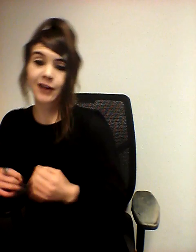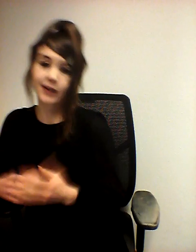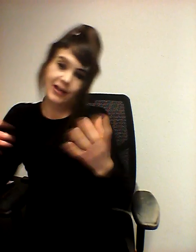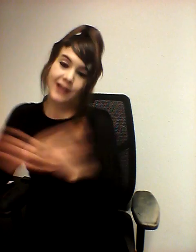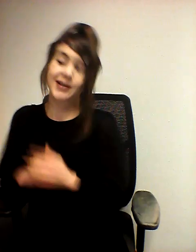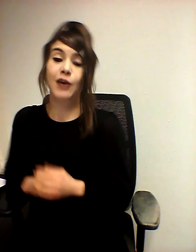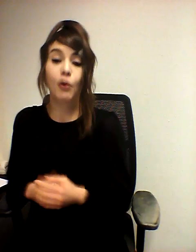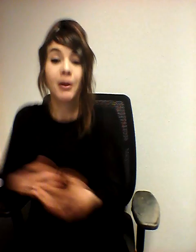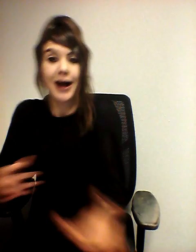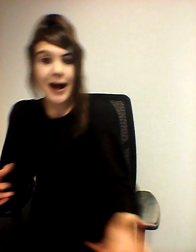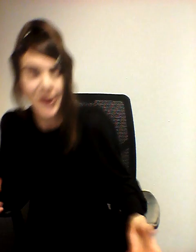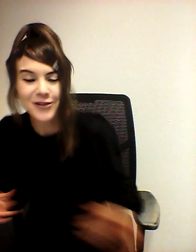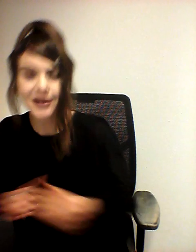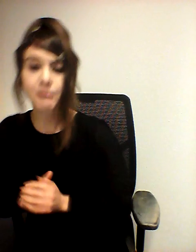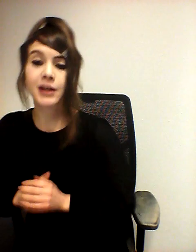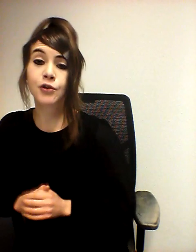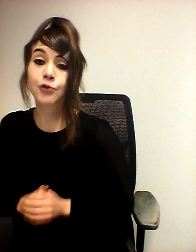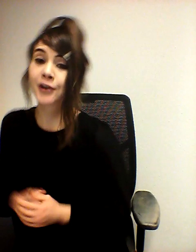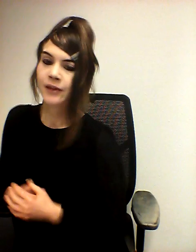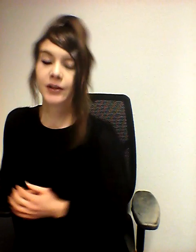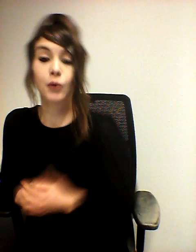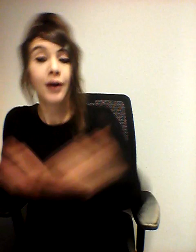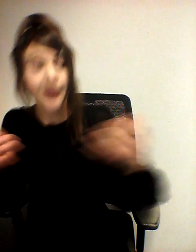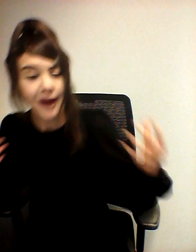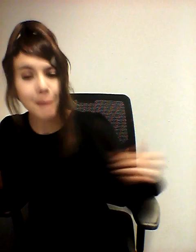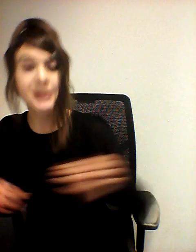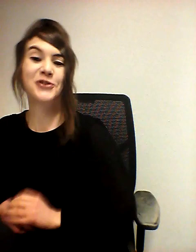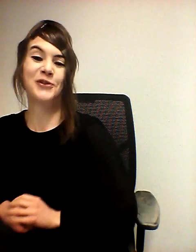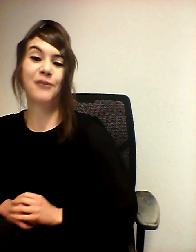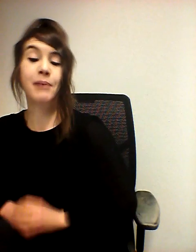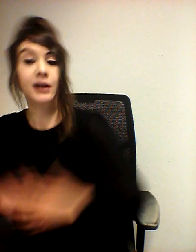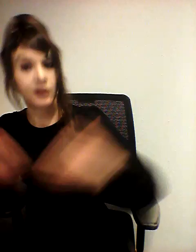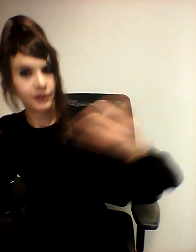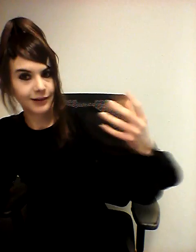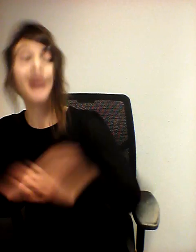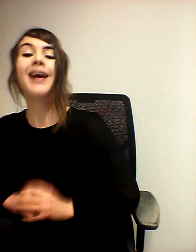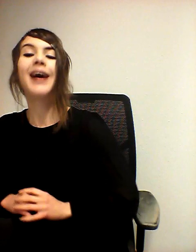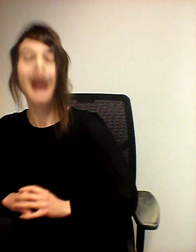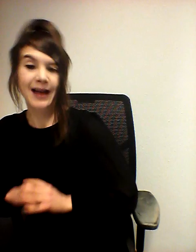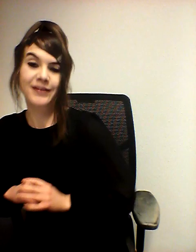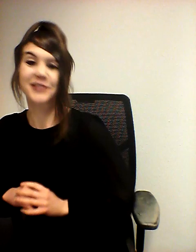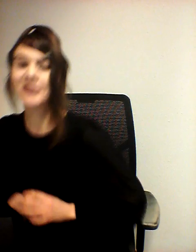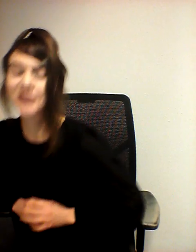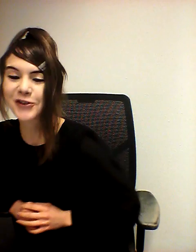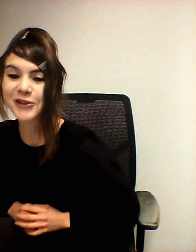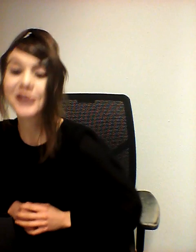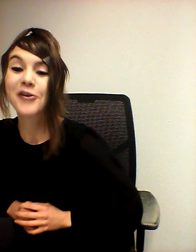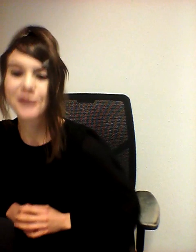in staat zijn om uit aminozuren nieuwe aminozuurverbindingen, nieuwe eiwitten te kunnen